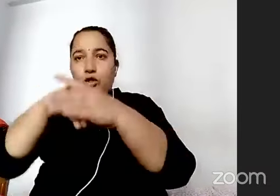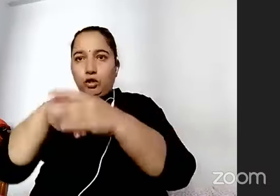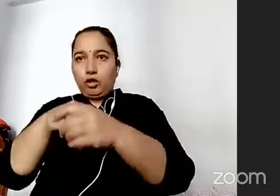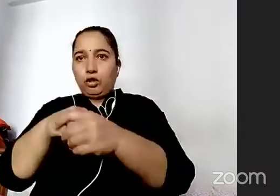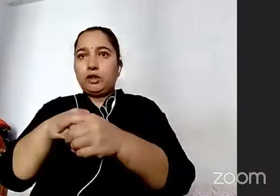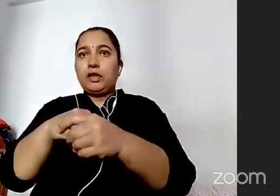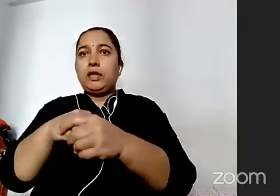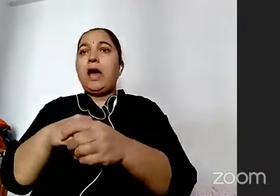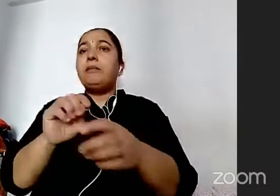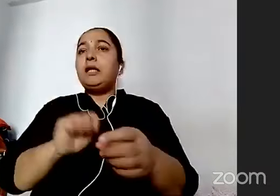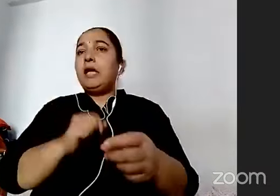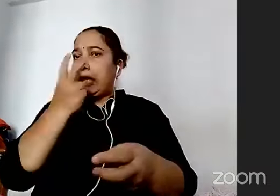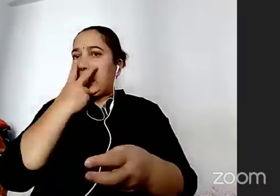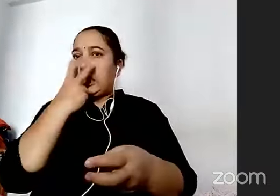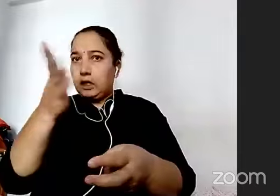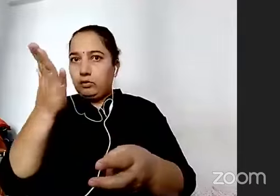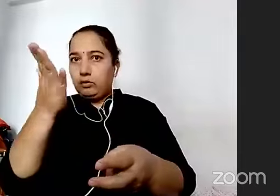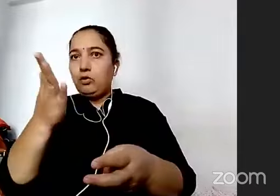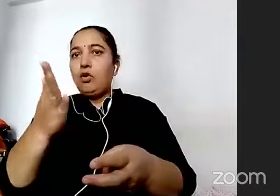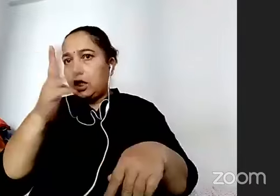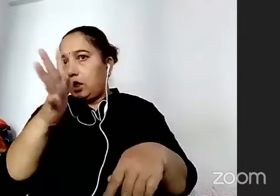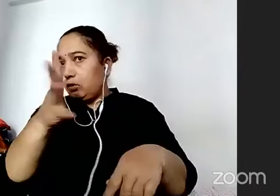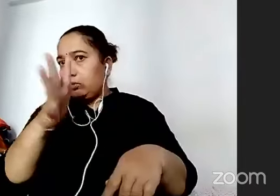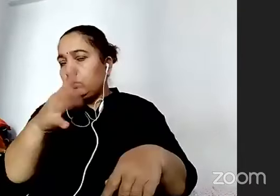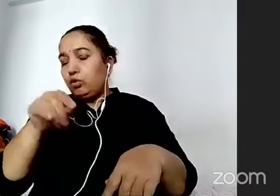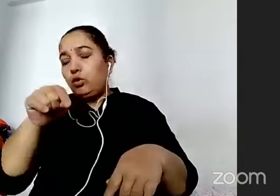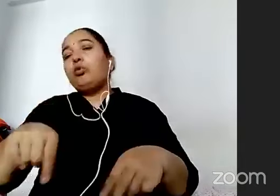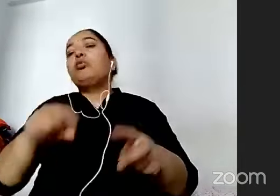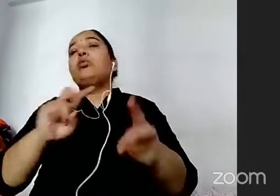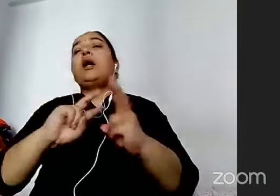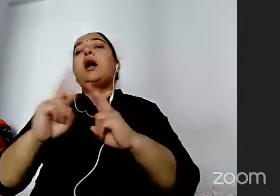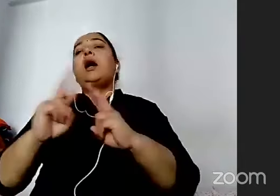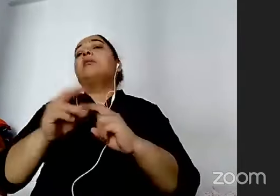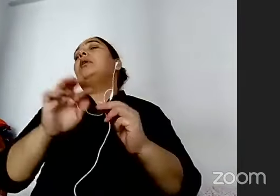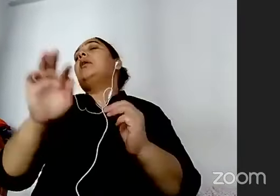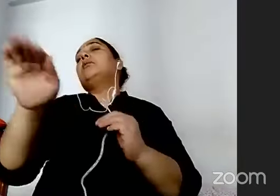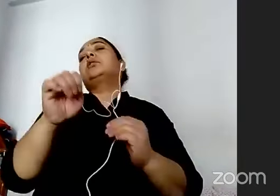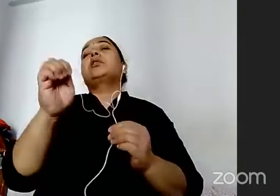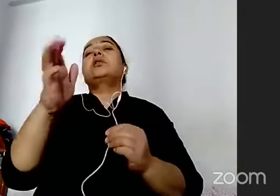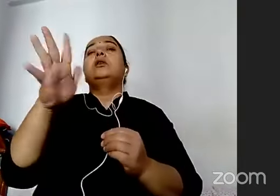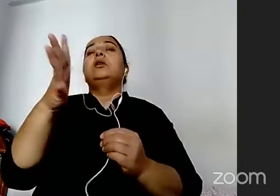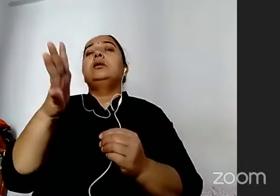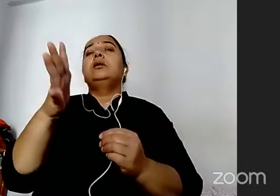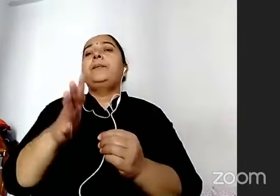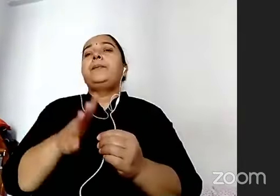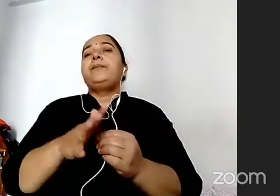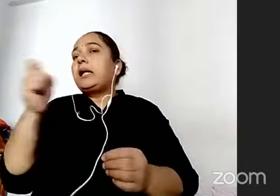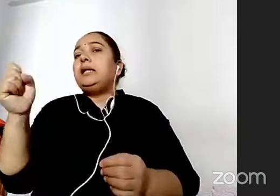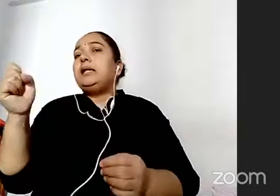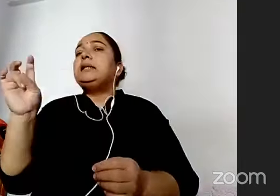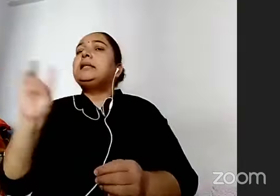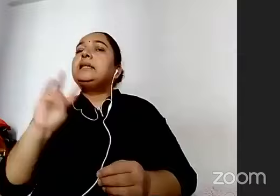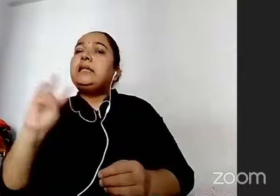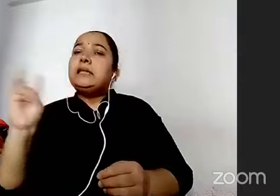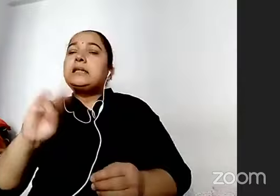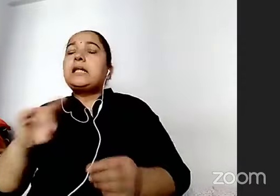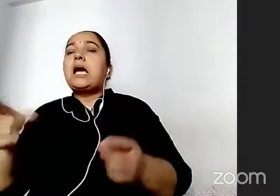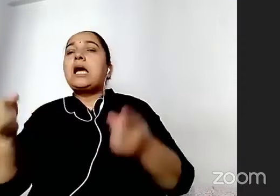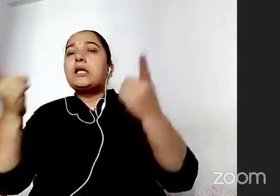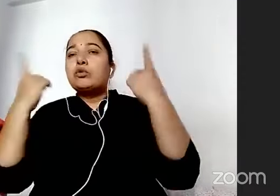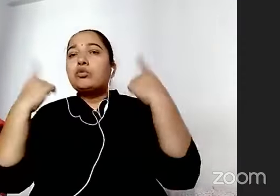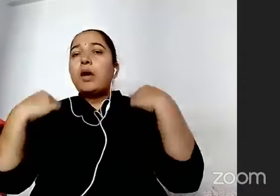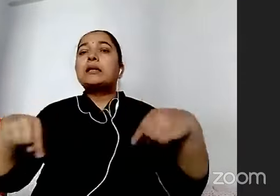यो कुराहरू ल्याउन सक्दैनौँ होइन त्यही भएर हाम्रो लागि शिक्षा स्वास्थ्य रोजगार चाहिँ महत्त्वपूर्ण छन्